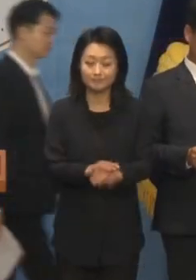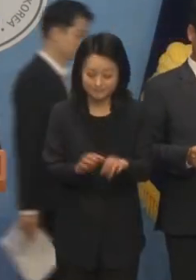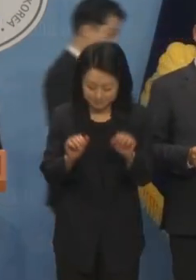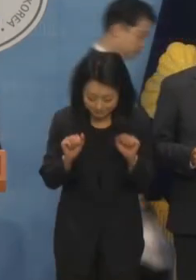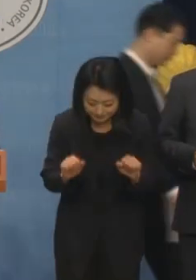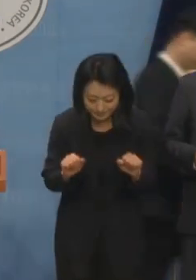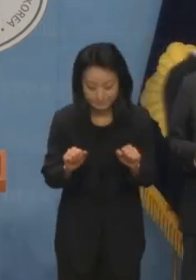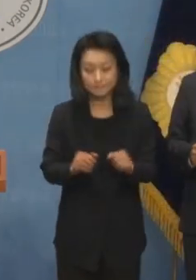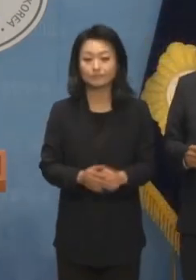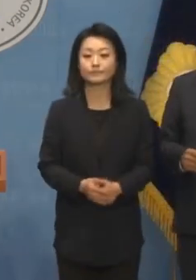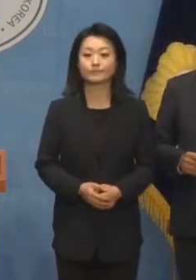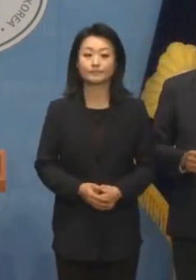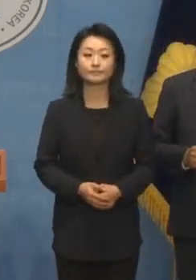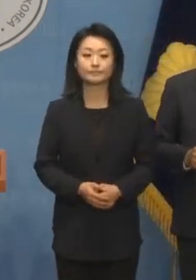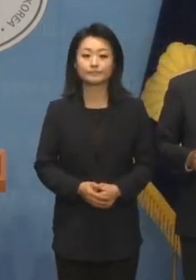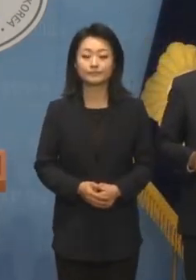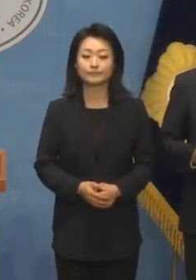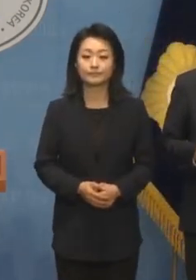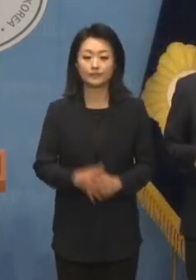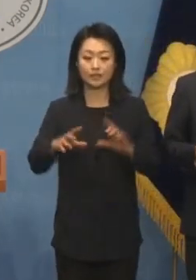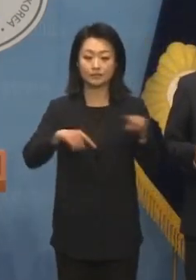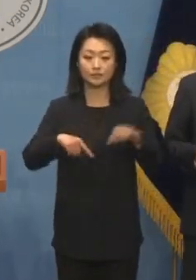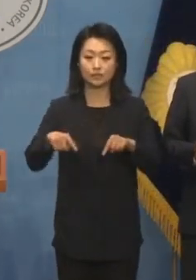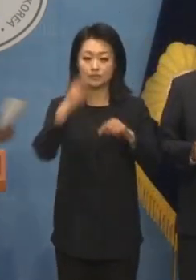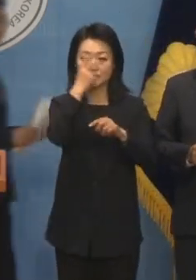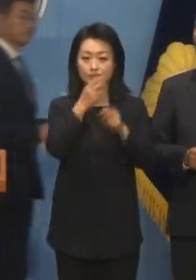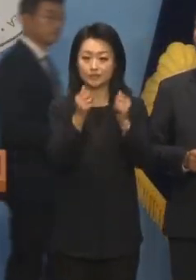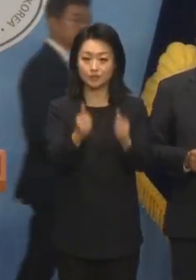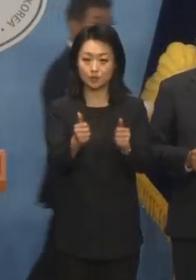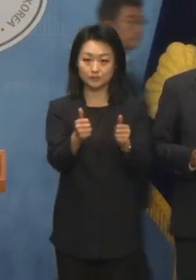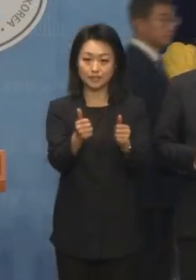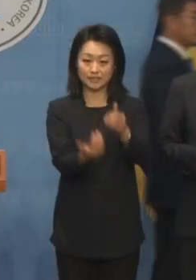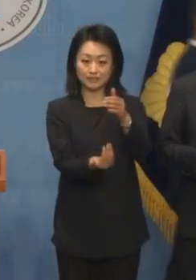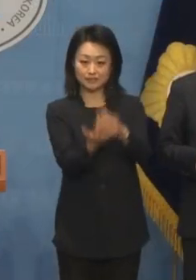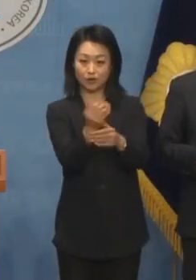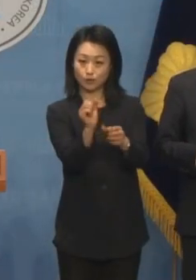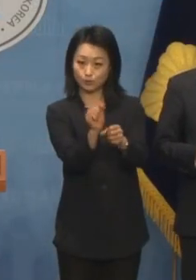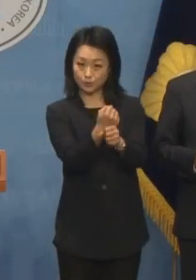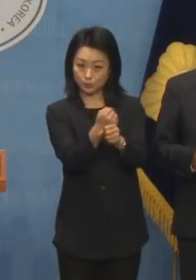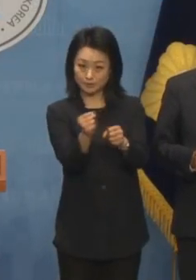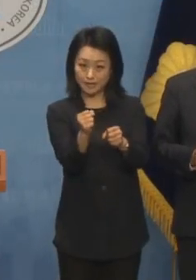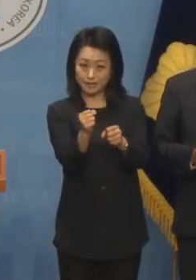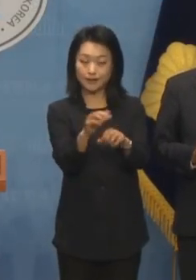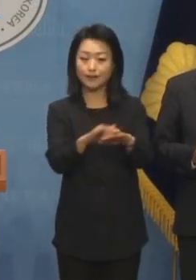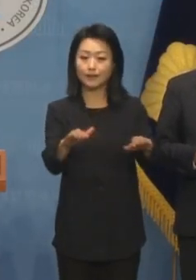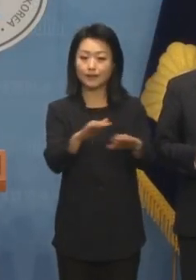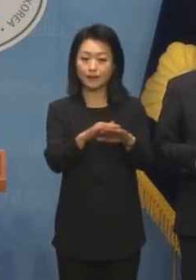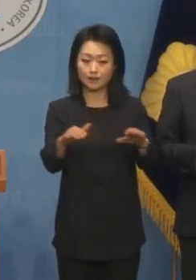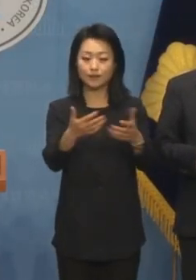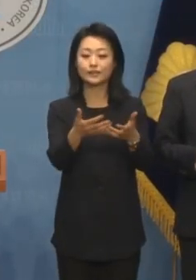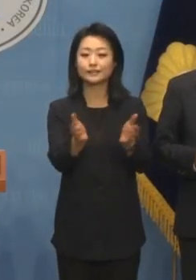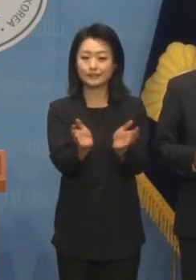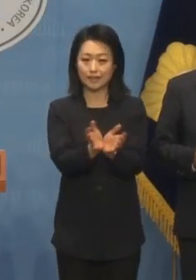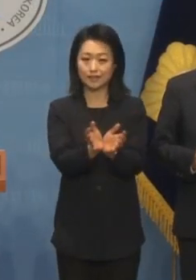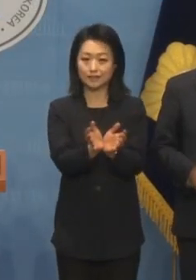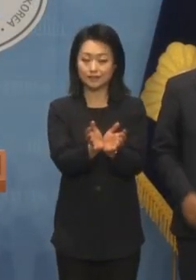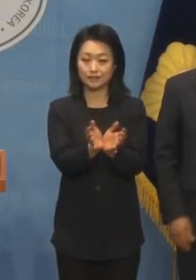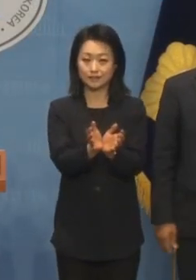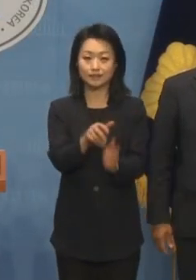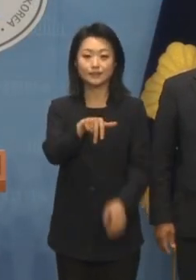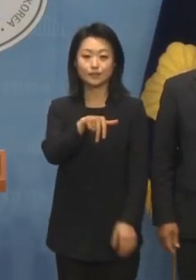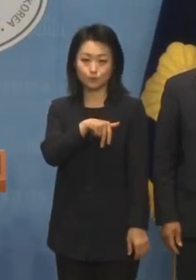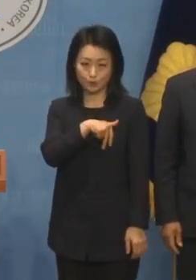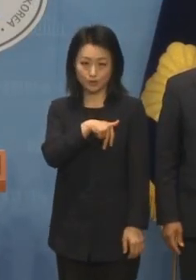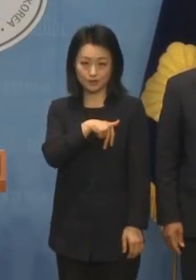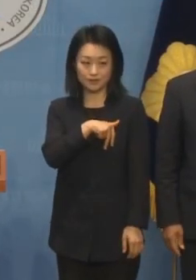안녕하세요. 저희들은 정치검찰 사건조작 특별대책단 소속